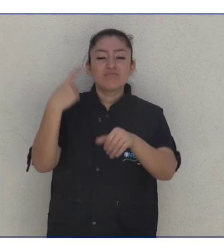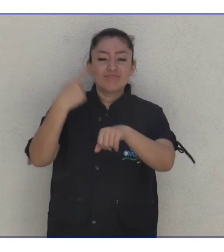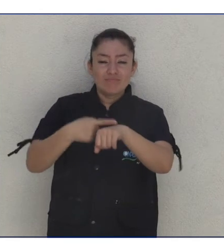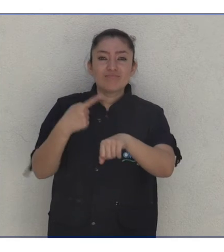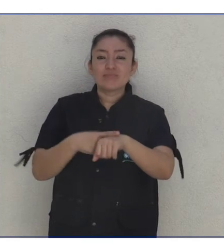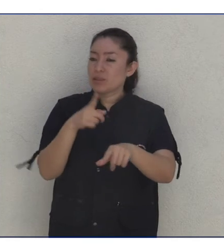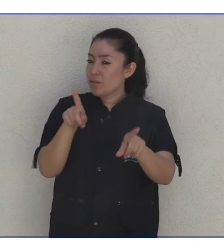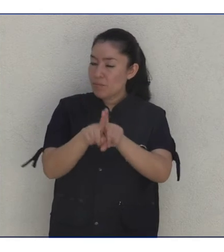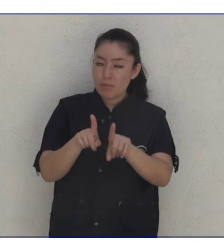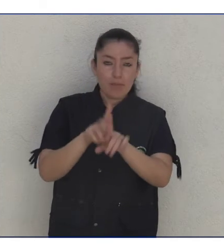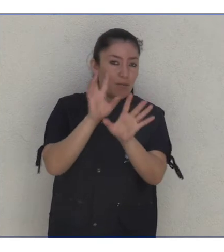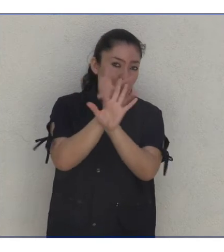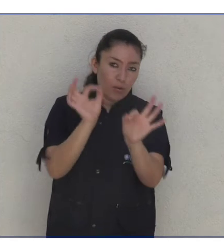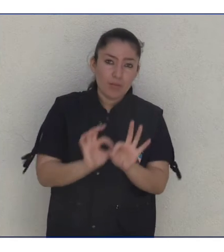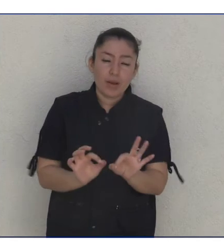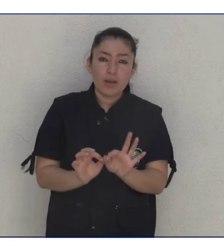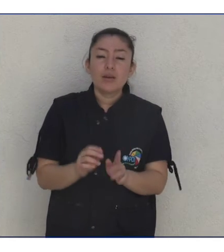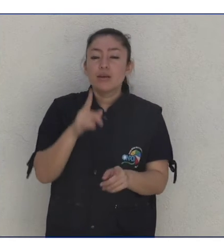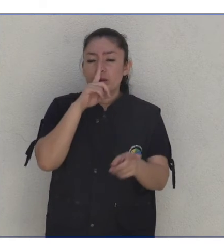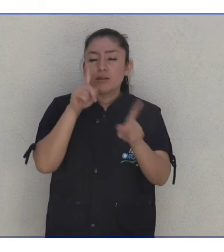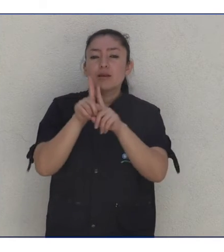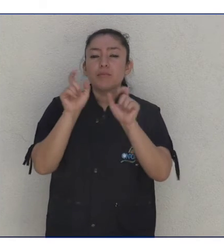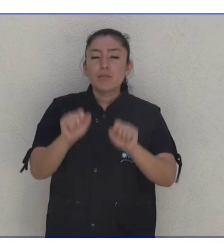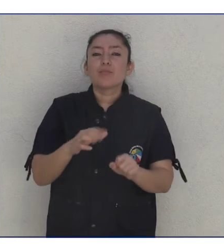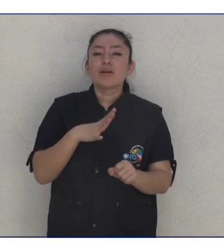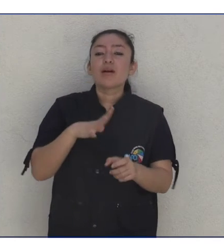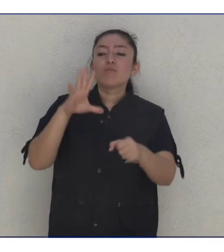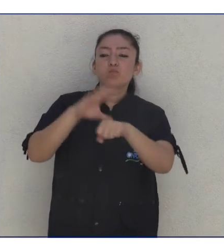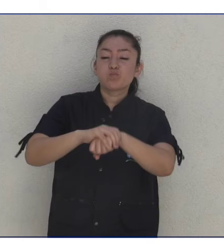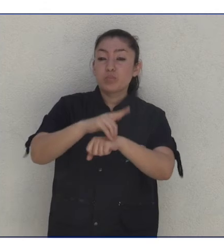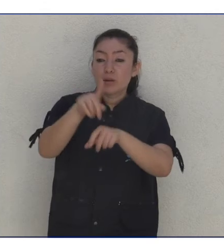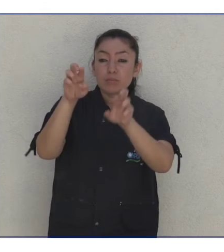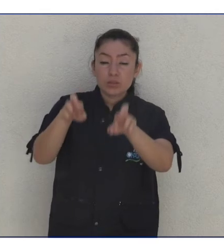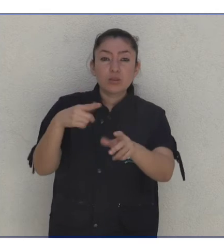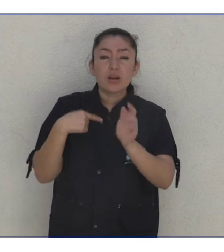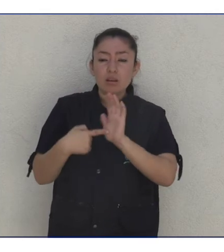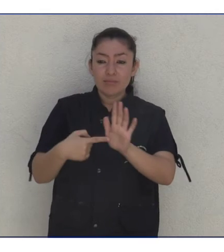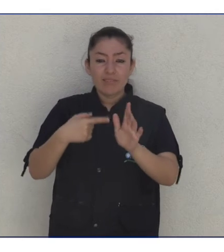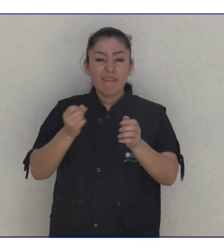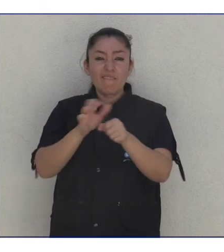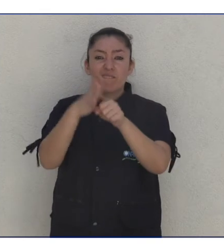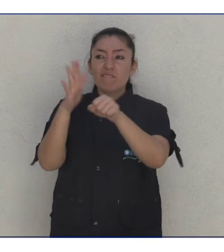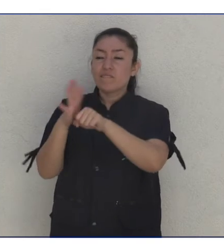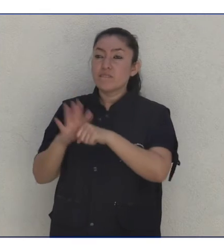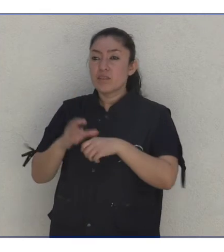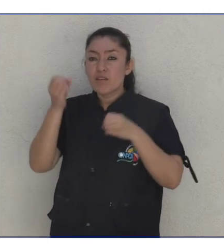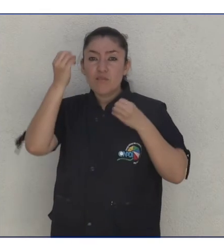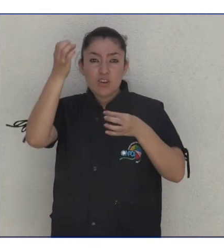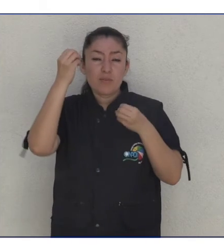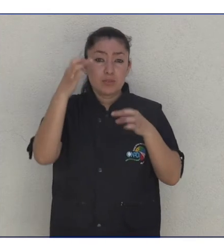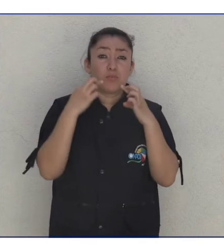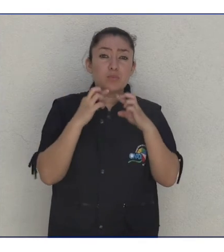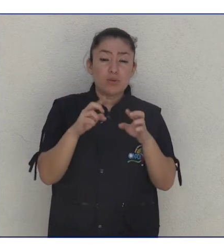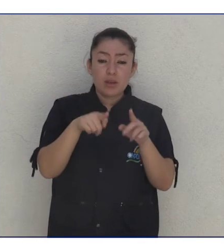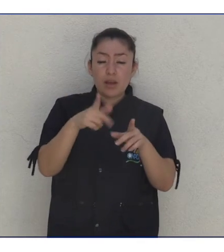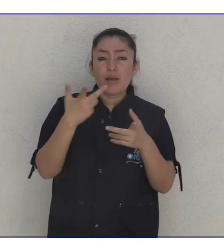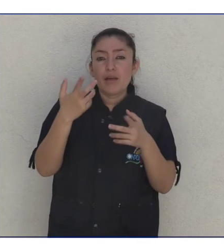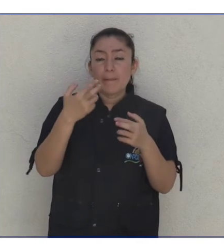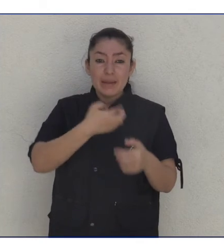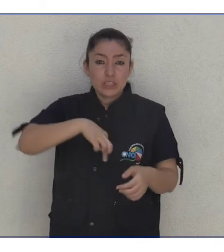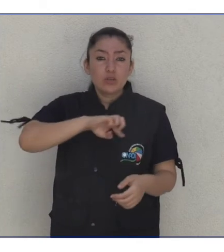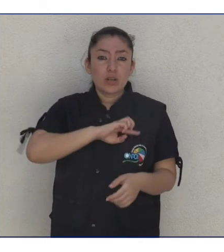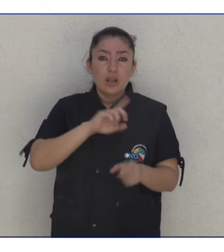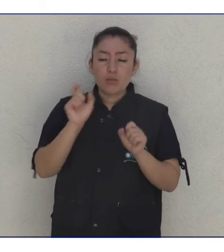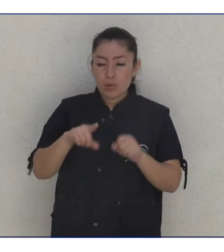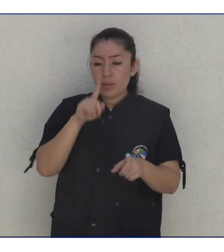de la misma forma. La sanción penal se aplicará sin perjuicio de las responsabilidades civiles correspondientes y los daños y perjuicios